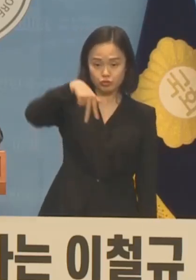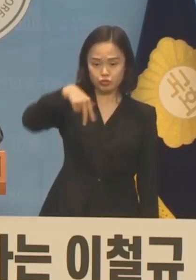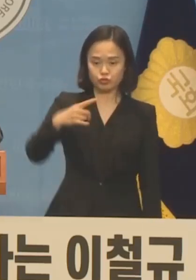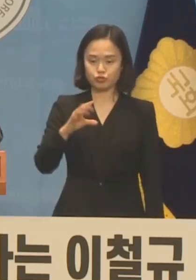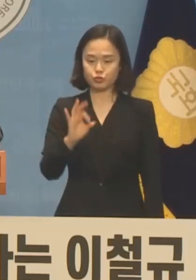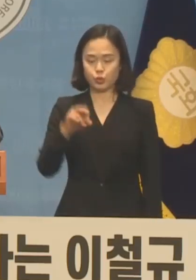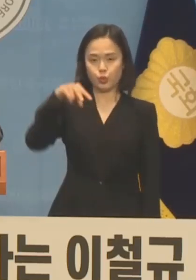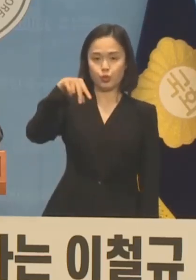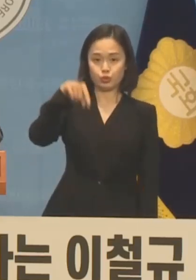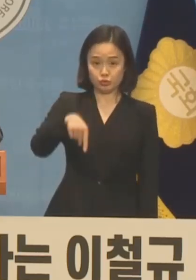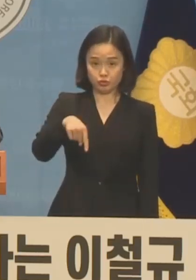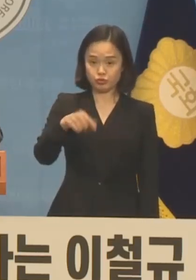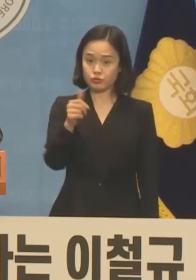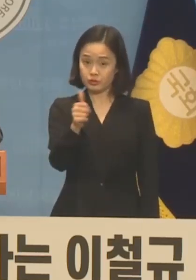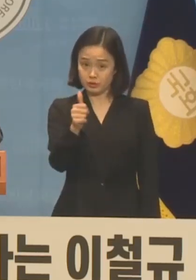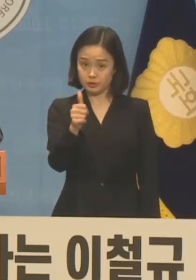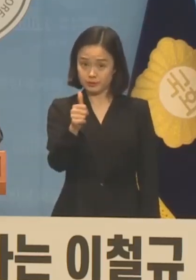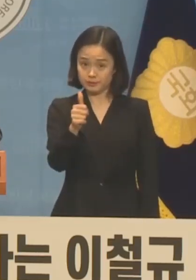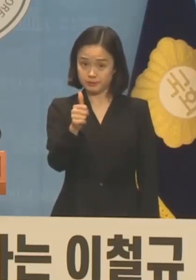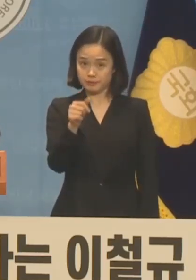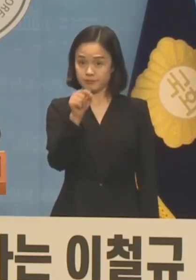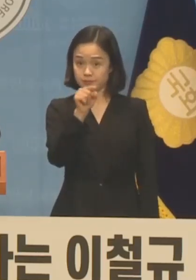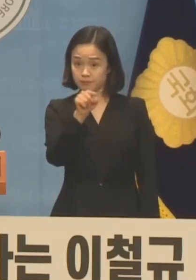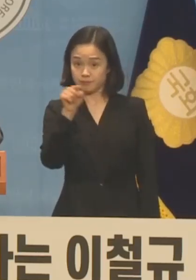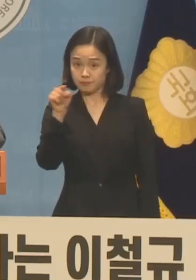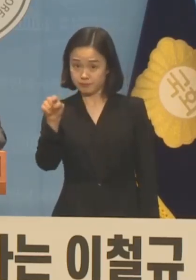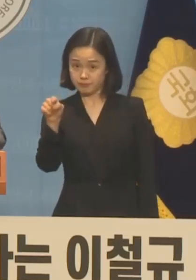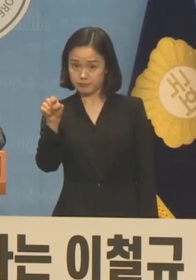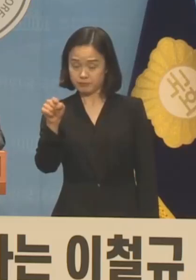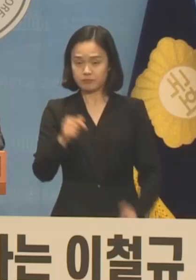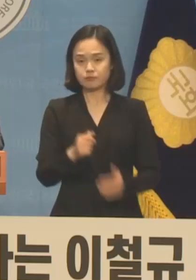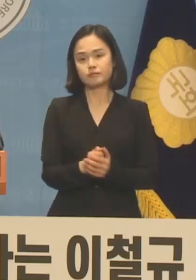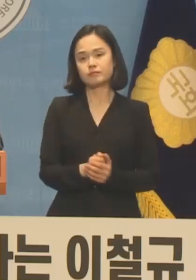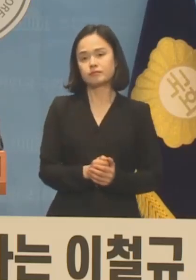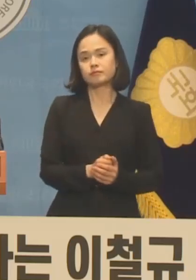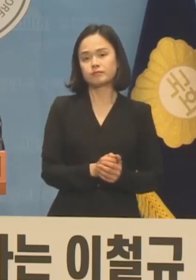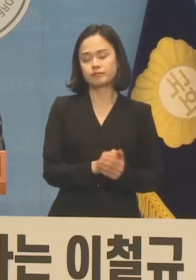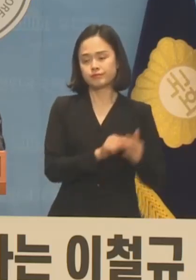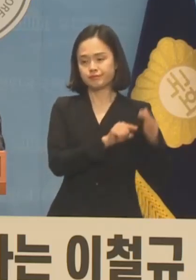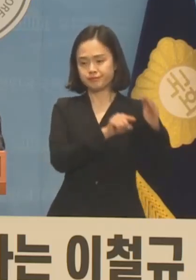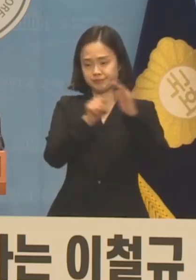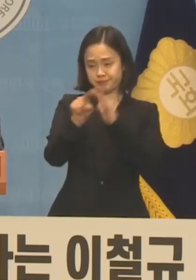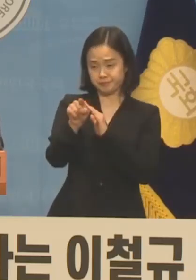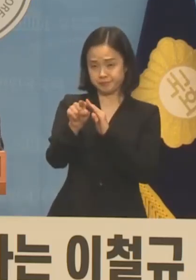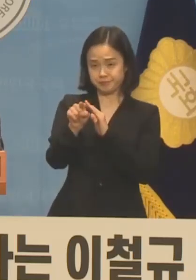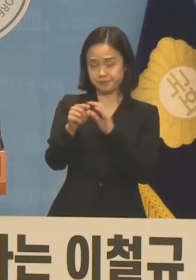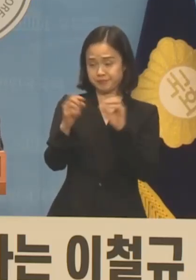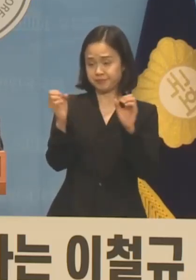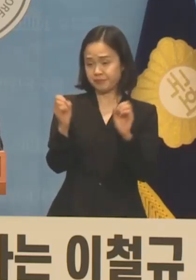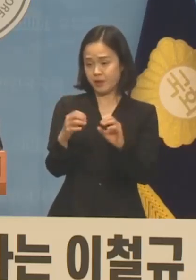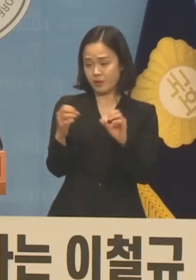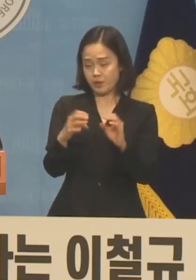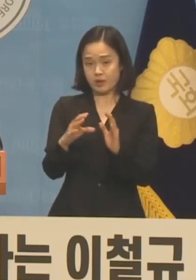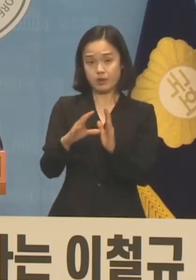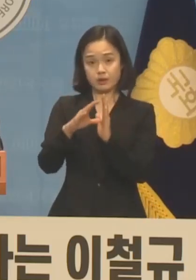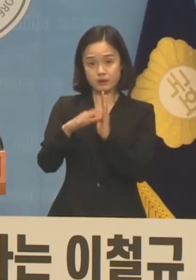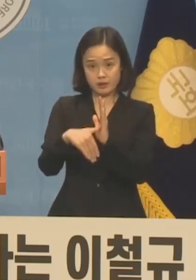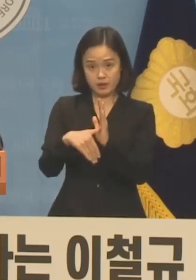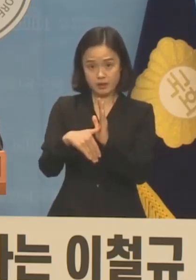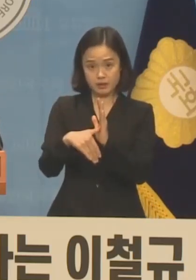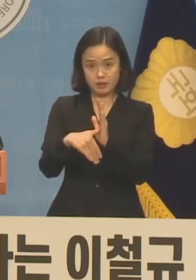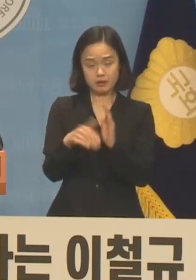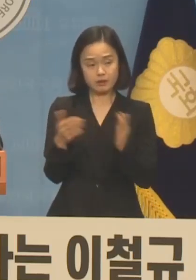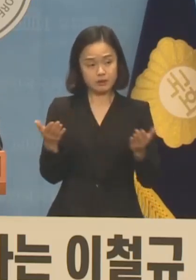관련돼서 그들이 항의성 면담을 하는 과정 중에 직권남용 권리행사 방해와 그리고 공무집행